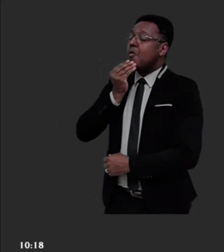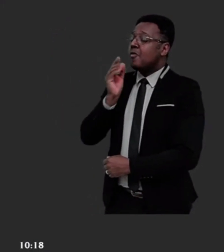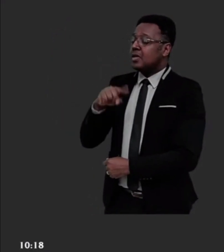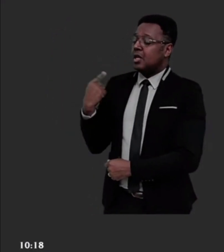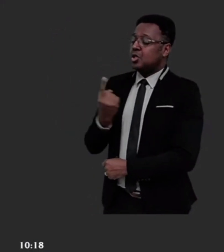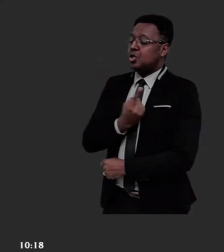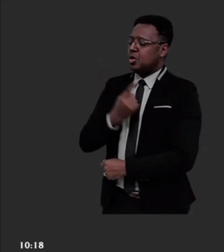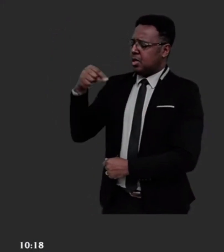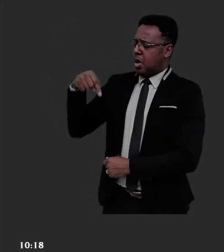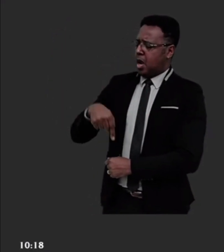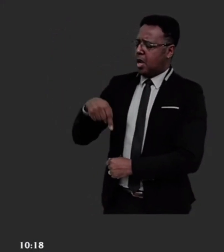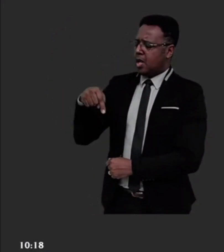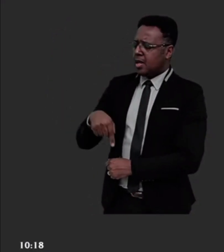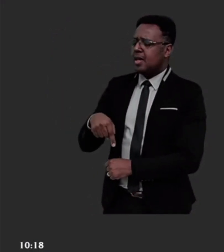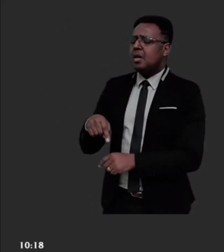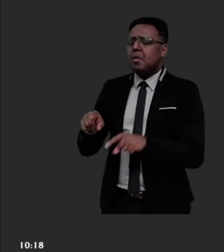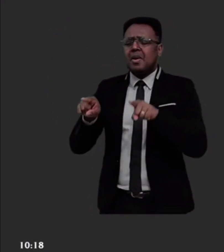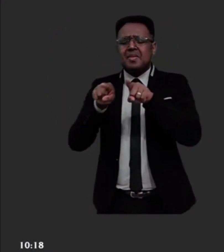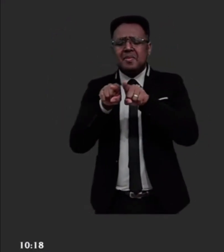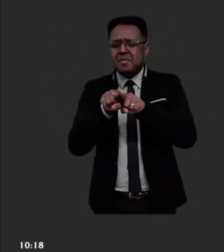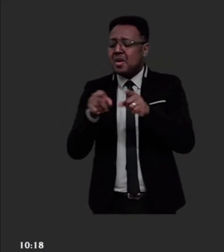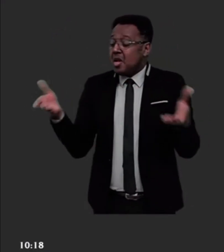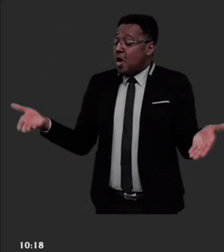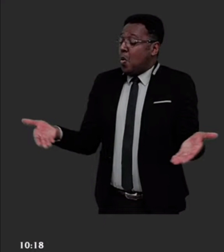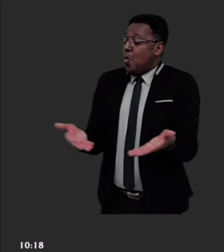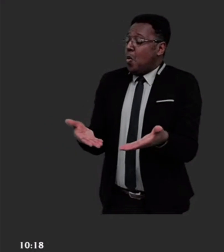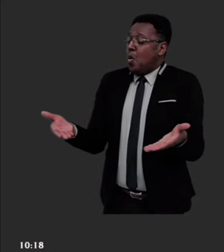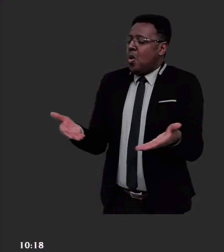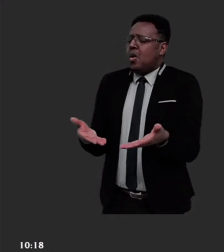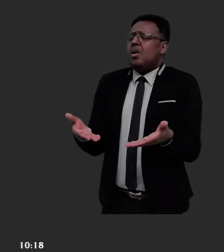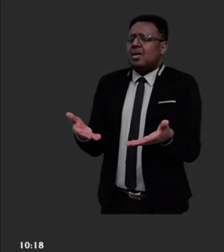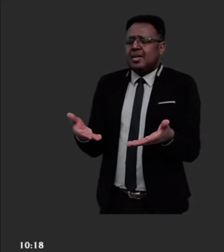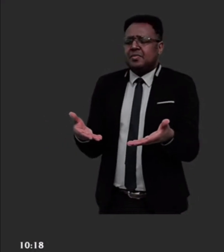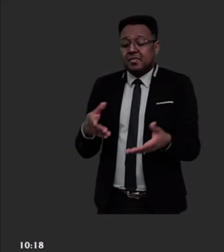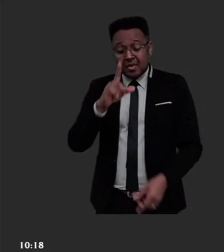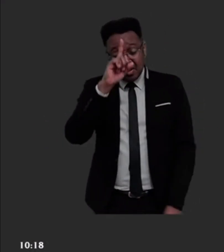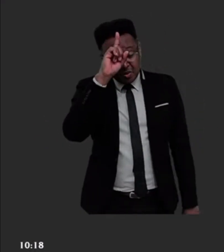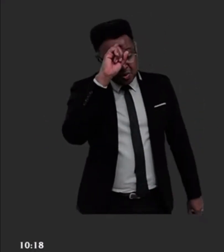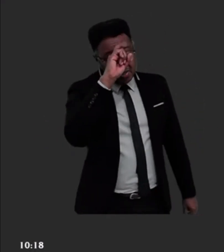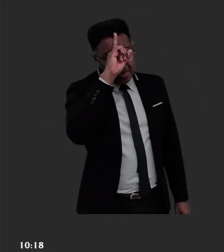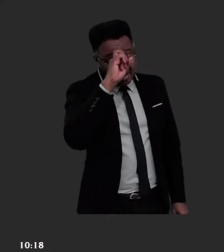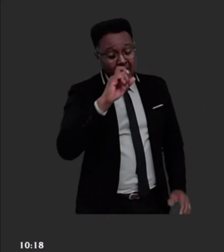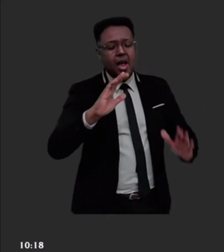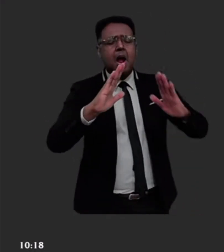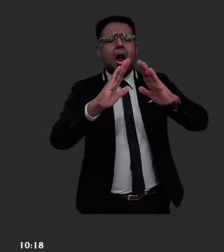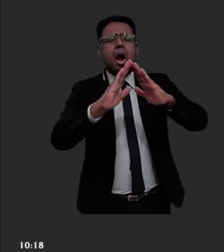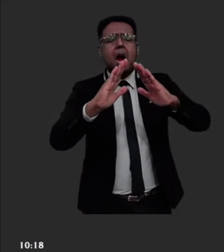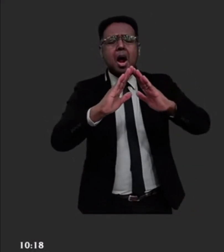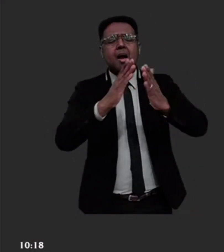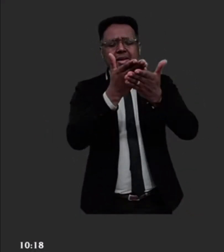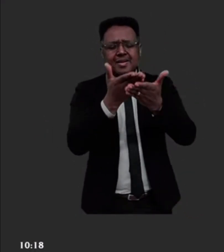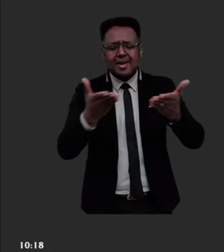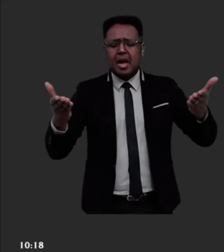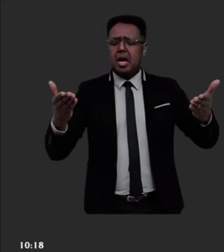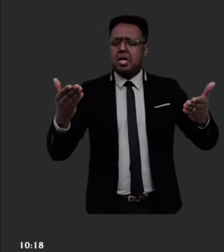dentro desse salão, mas agora uma grande multidão nos hospitais, nas suas casas, nas UTIs, no